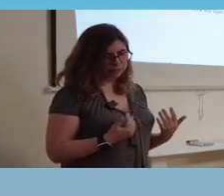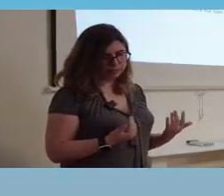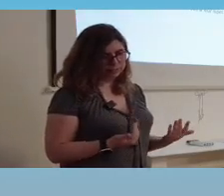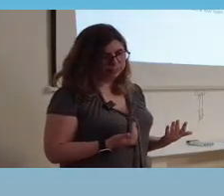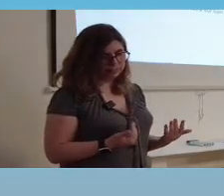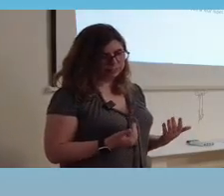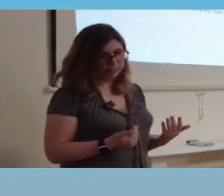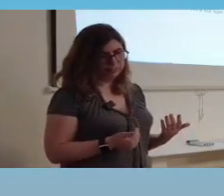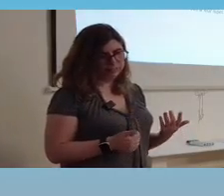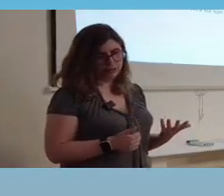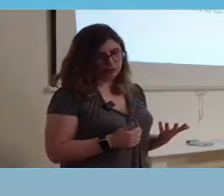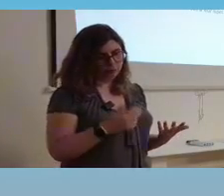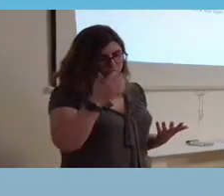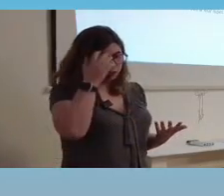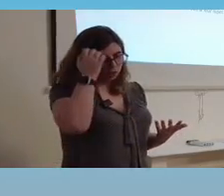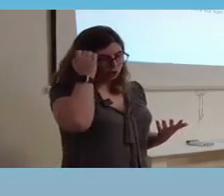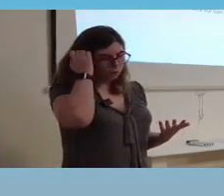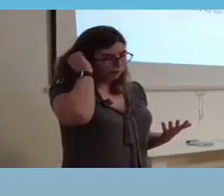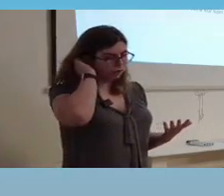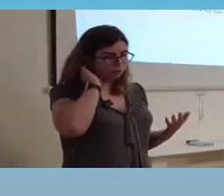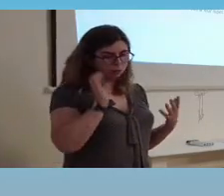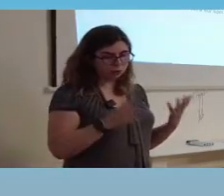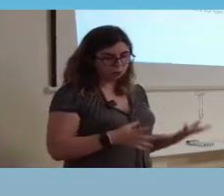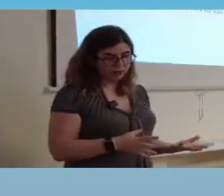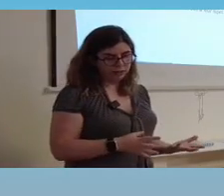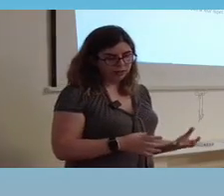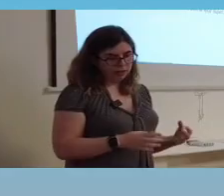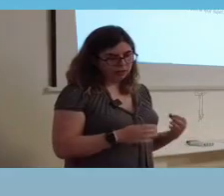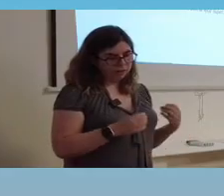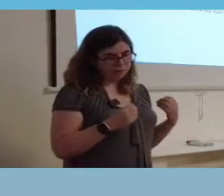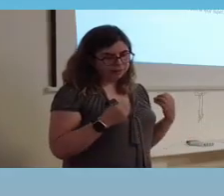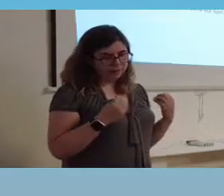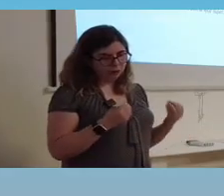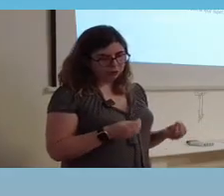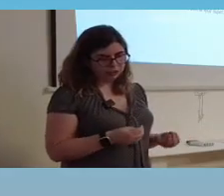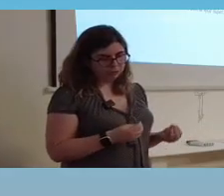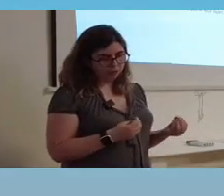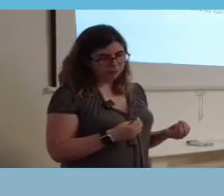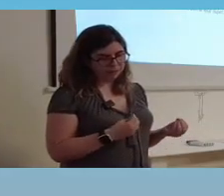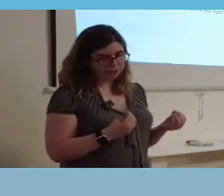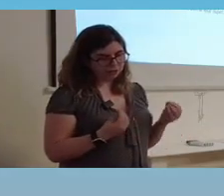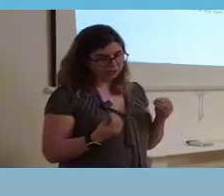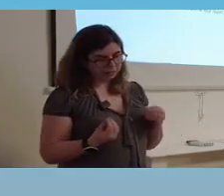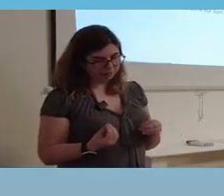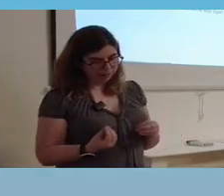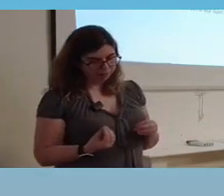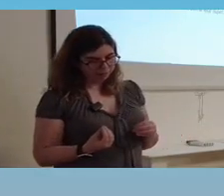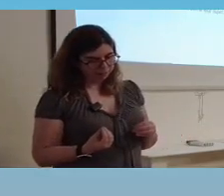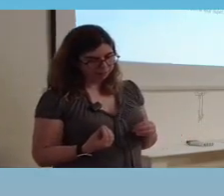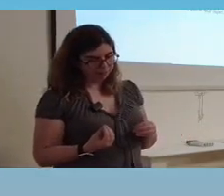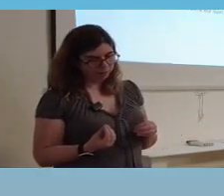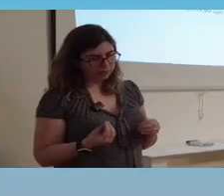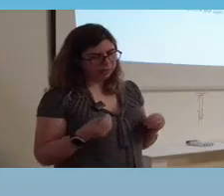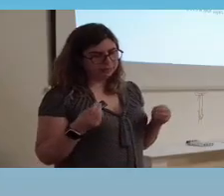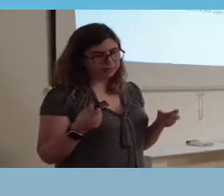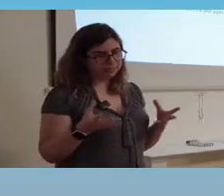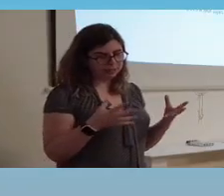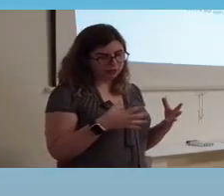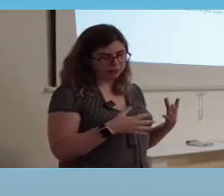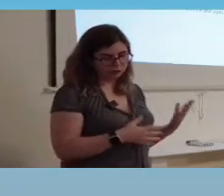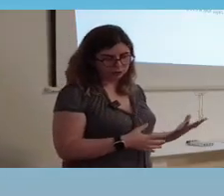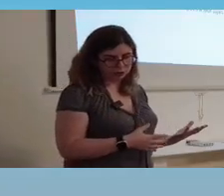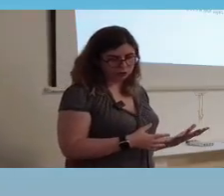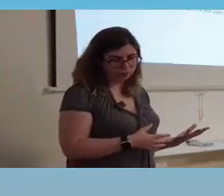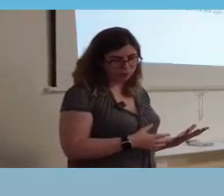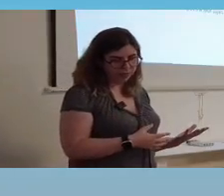définition satirique qui dit en fait, on construit des technologies pour les personnes handicapées et ça